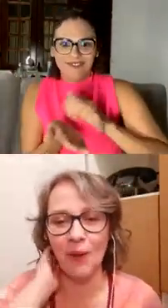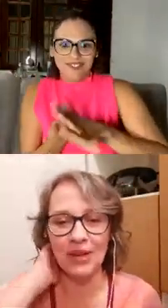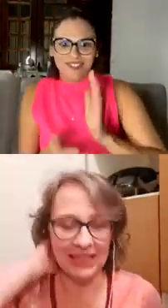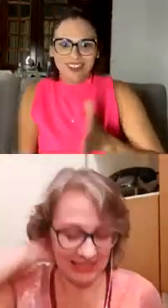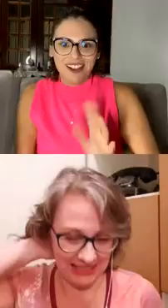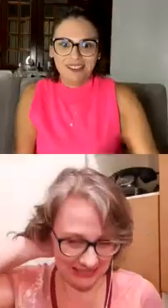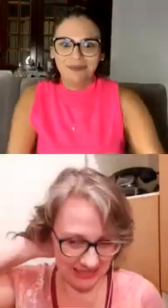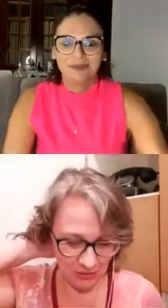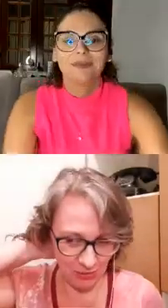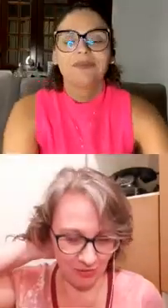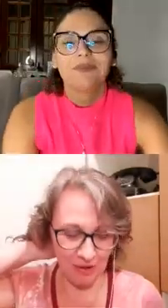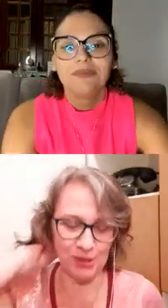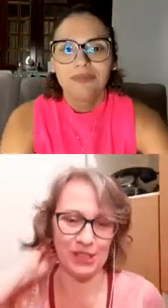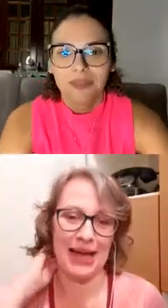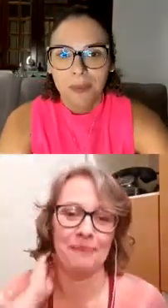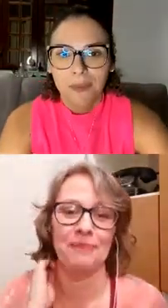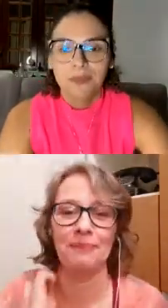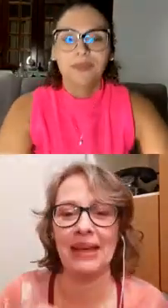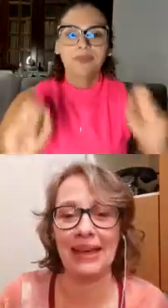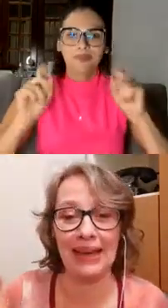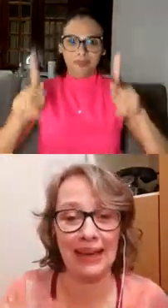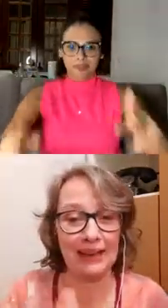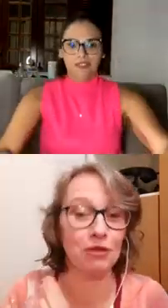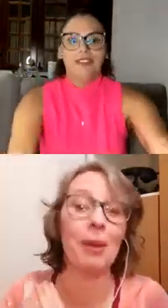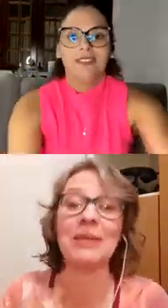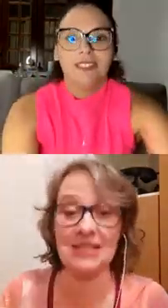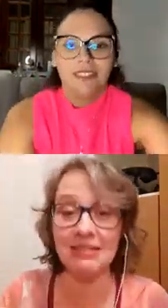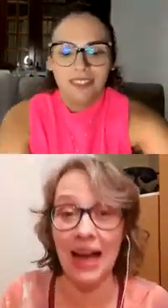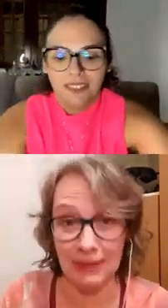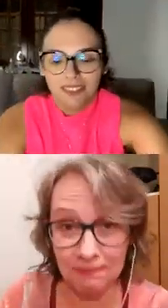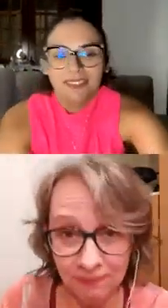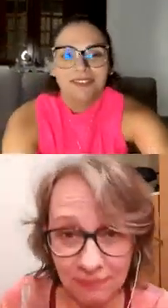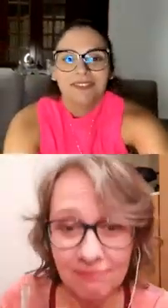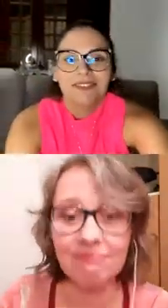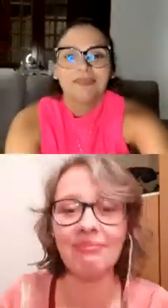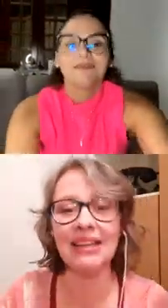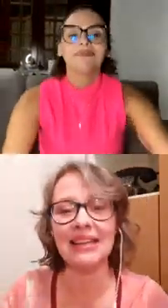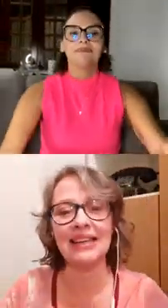bom. Então, vamos lá. Vou me apresentar.